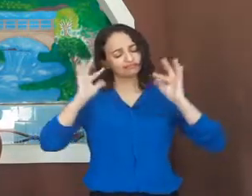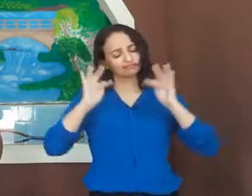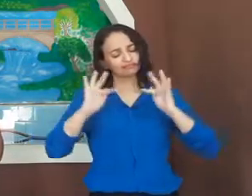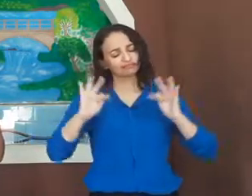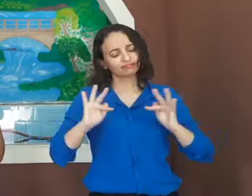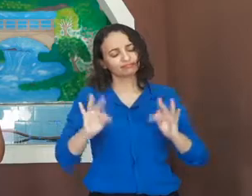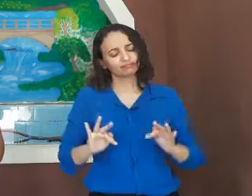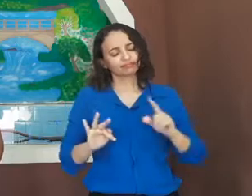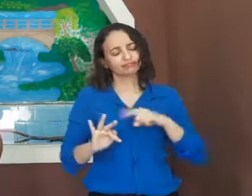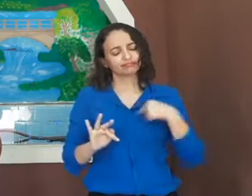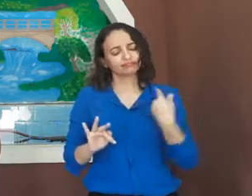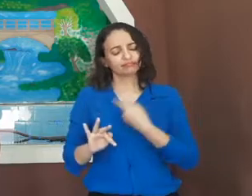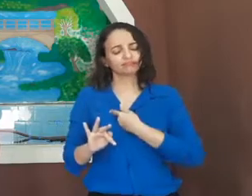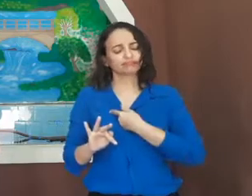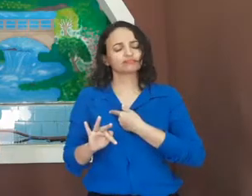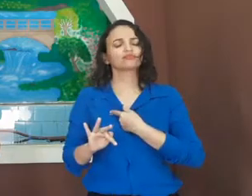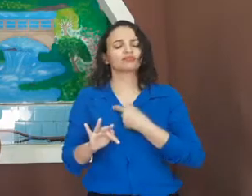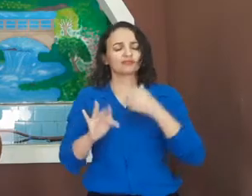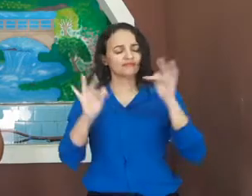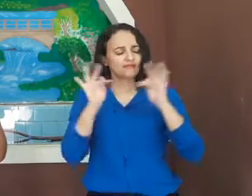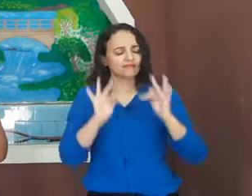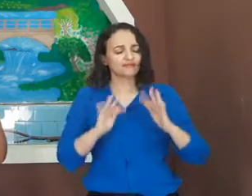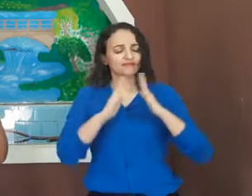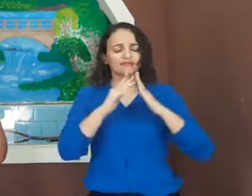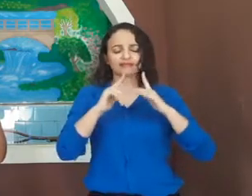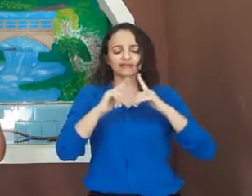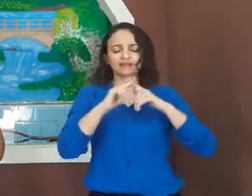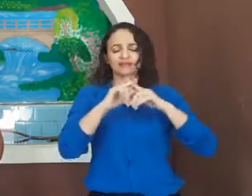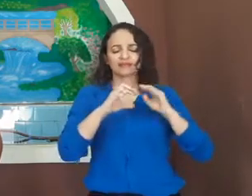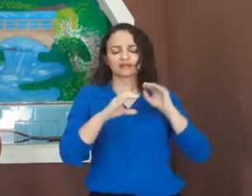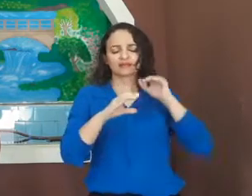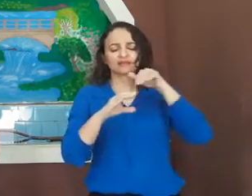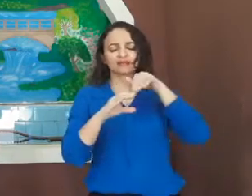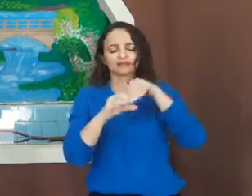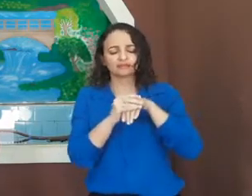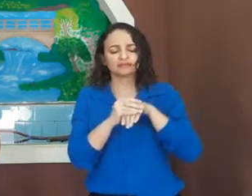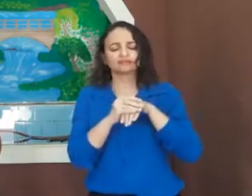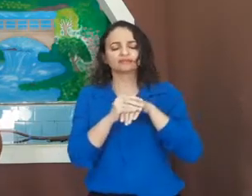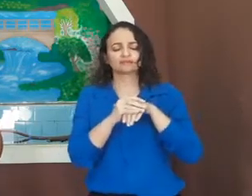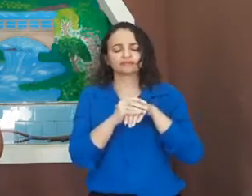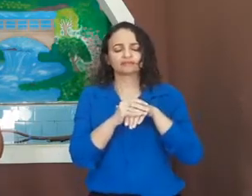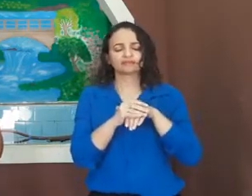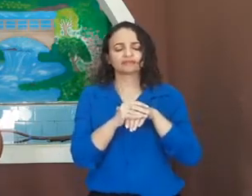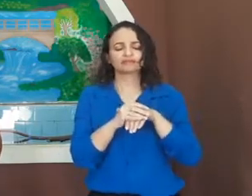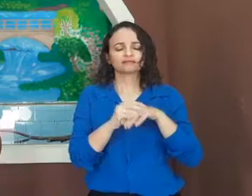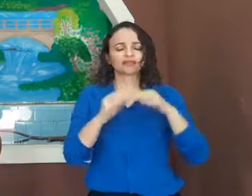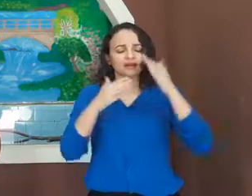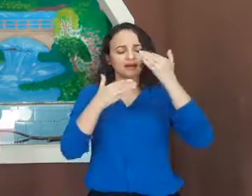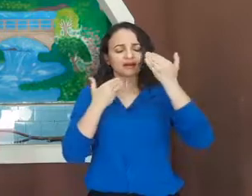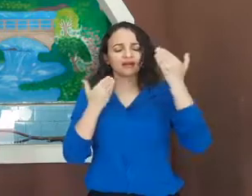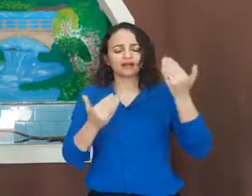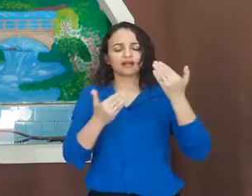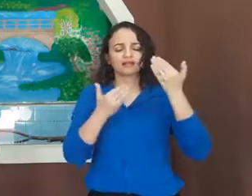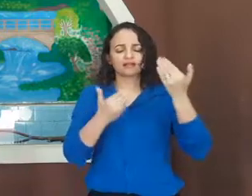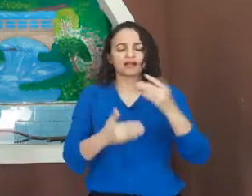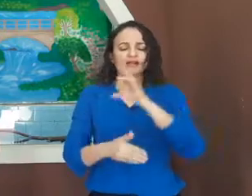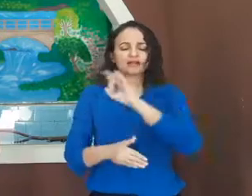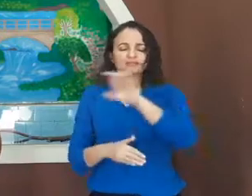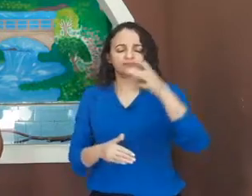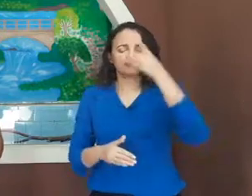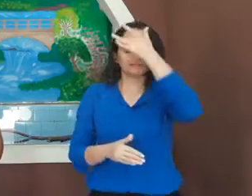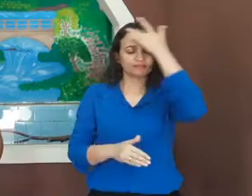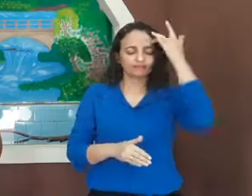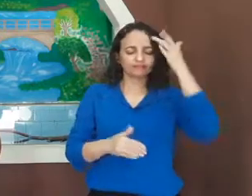felicidade que nós temos de estar na tua casa para buscar a tua presença. Pai, neste momento eu quero te agradecer pela vida dos irmãos que aqui